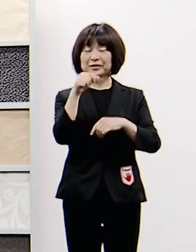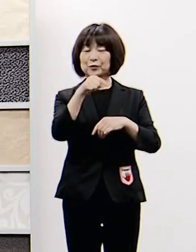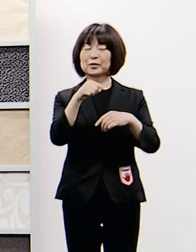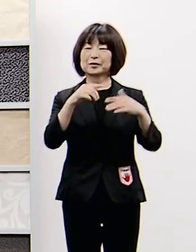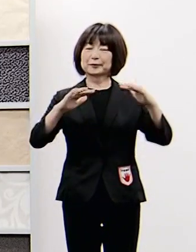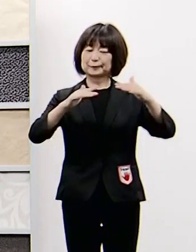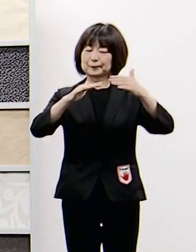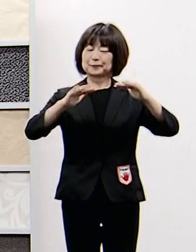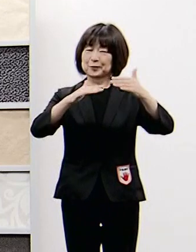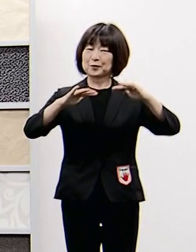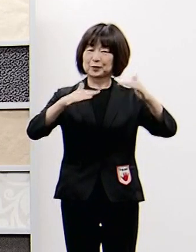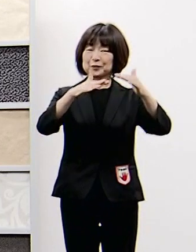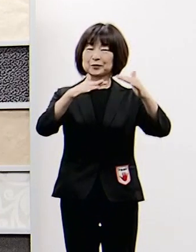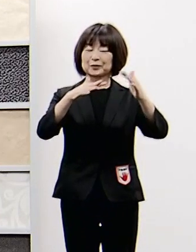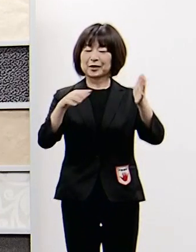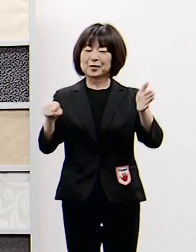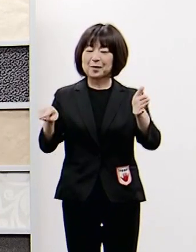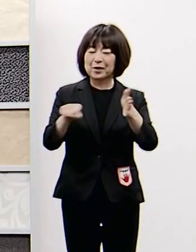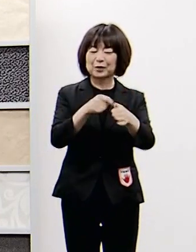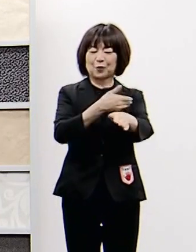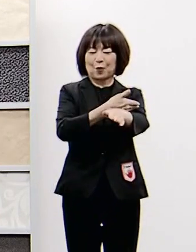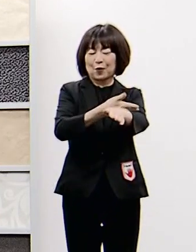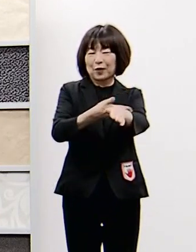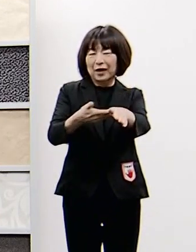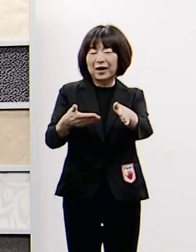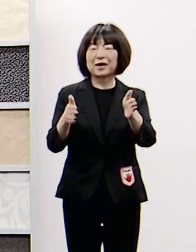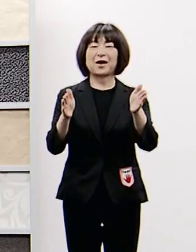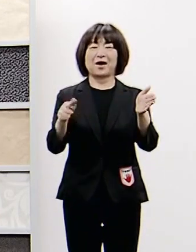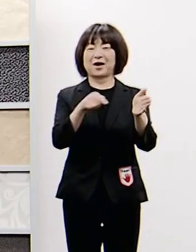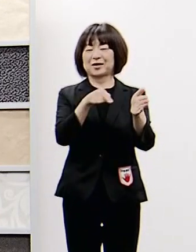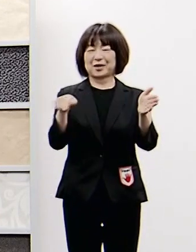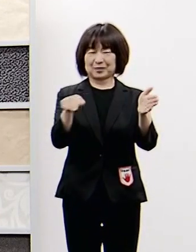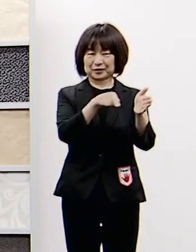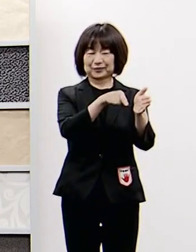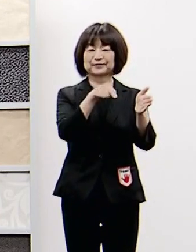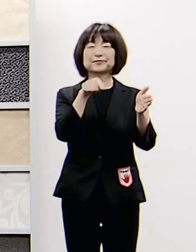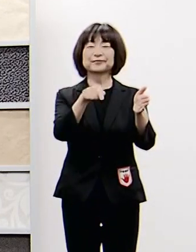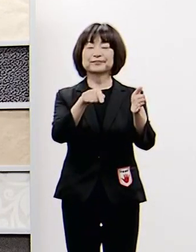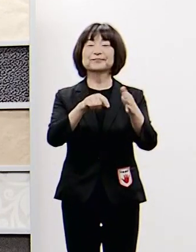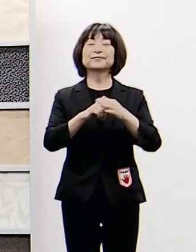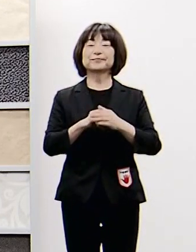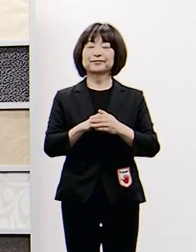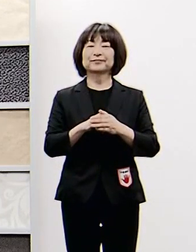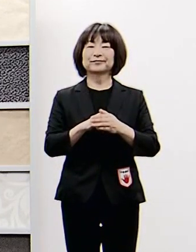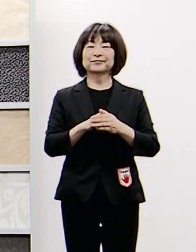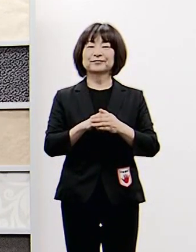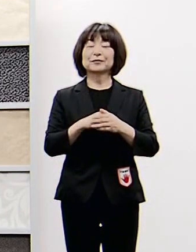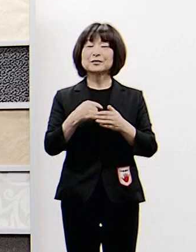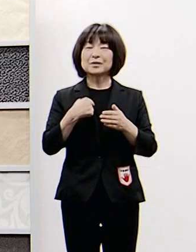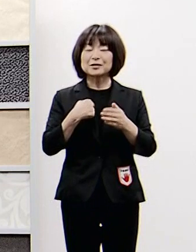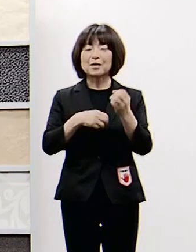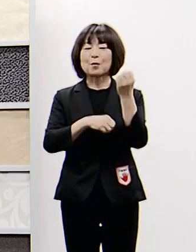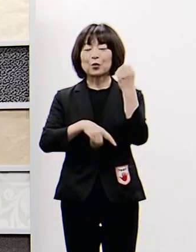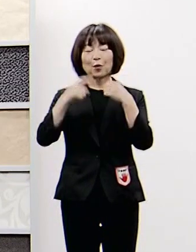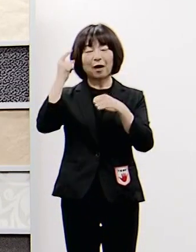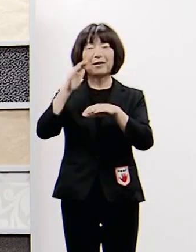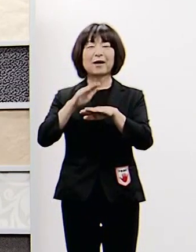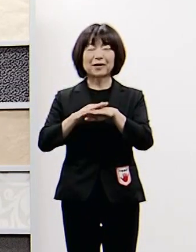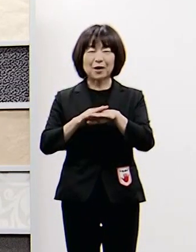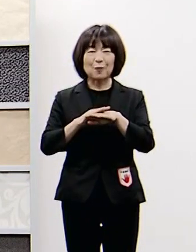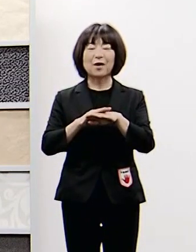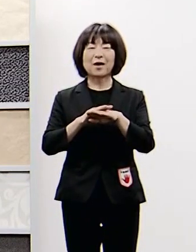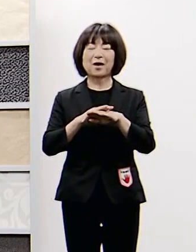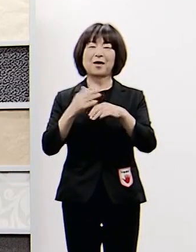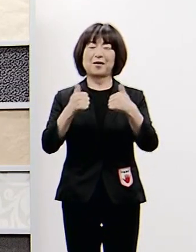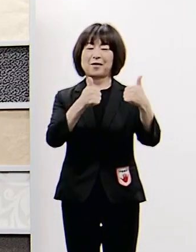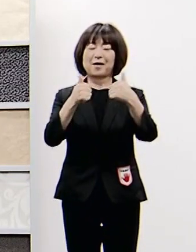議論しましょうということでこれまでこういう経緯がございますなので元々は私たちは話し合いでこういうことを